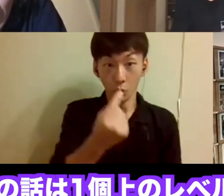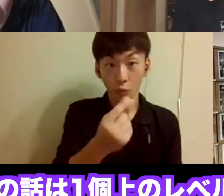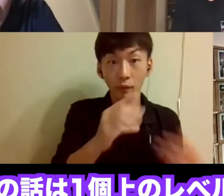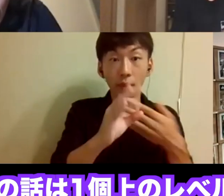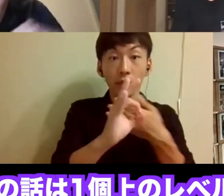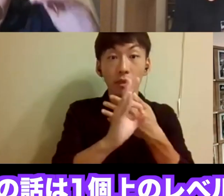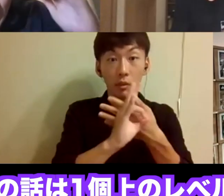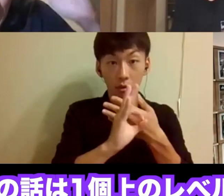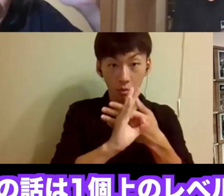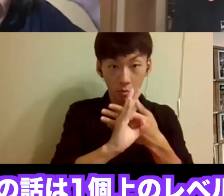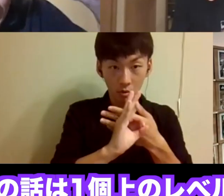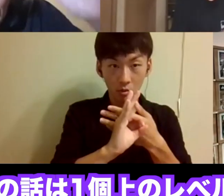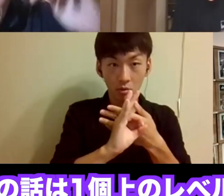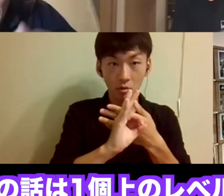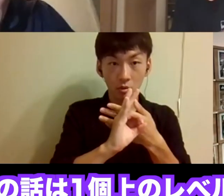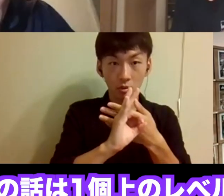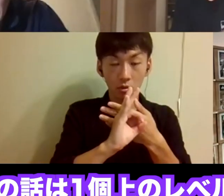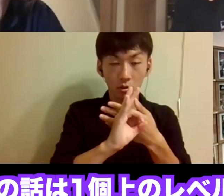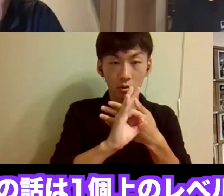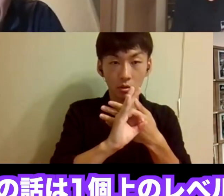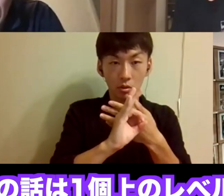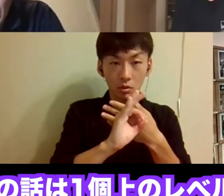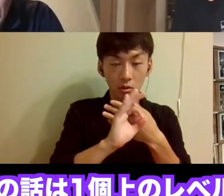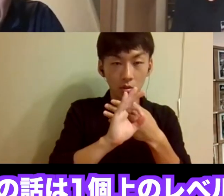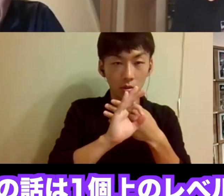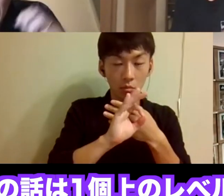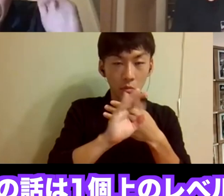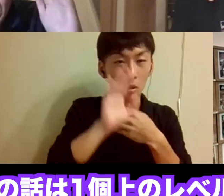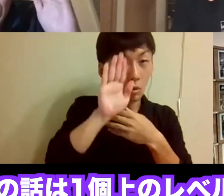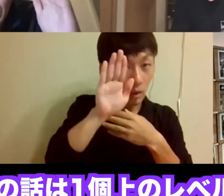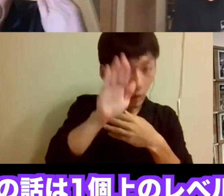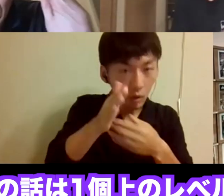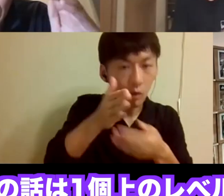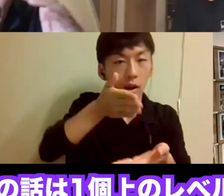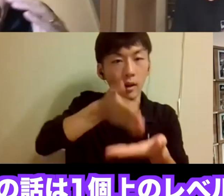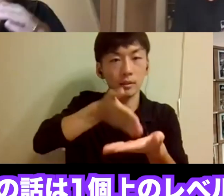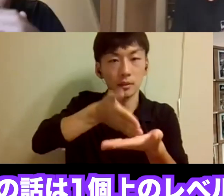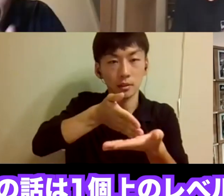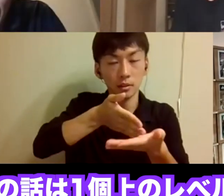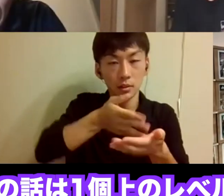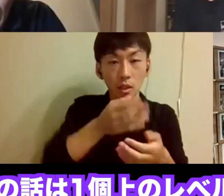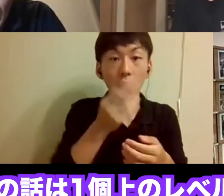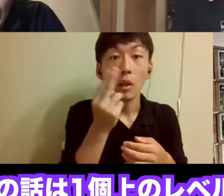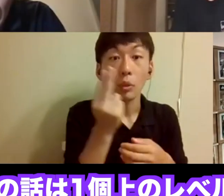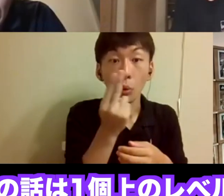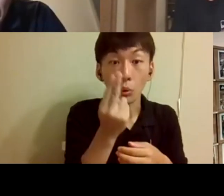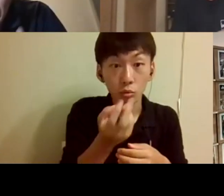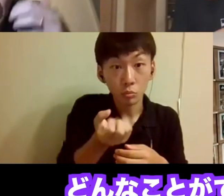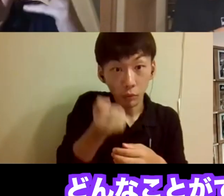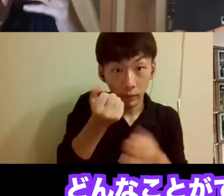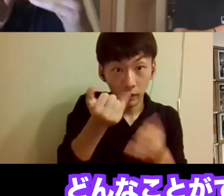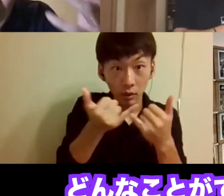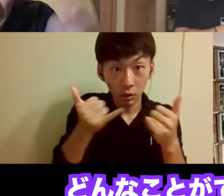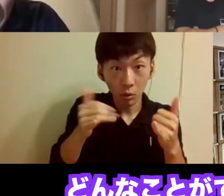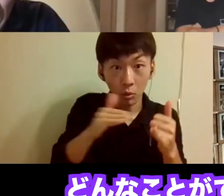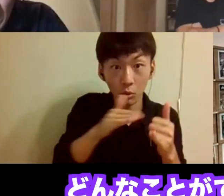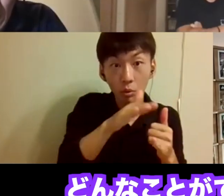1本上のレベルになるんですけどじゃあ遠く持っている人がどんなことができるかを